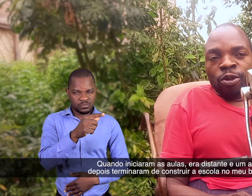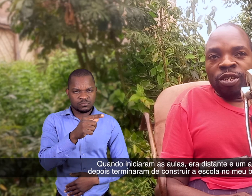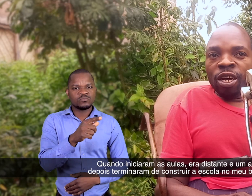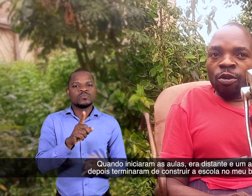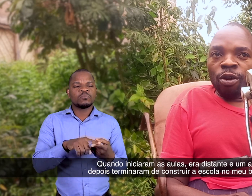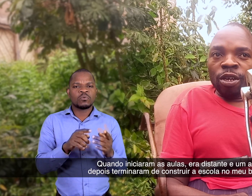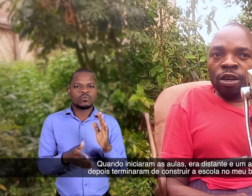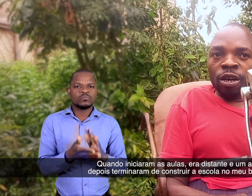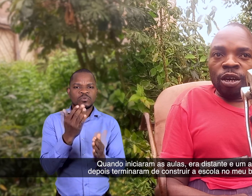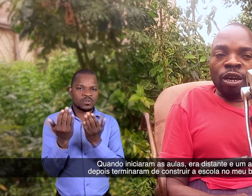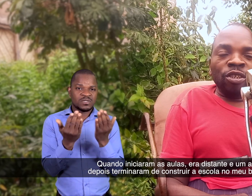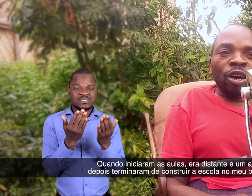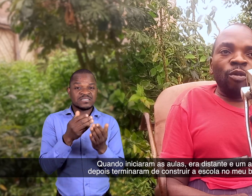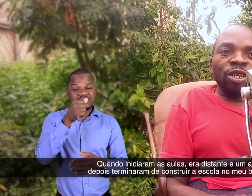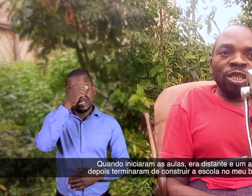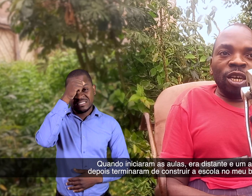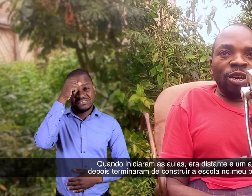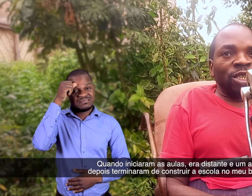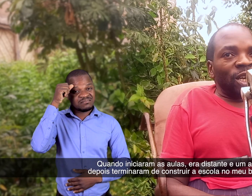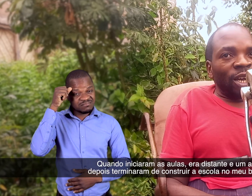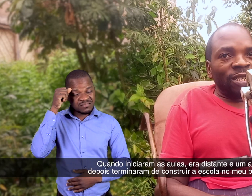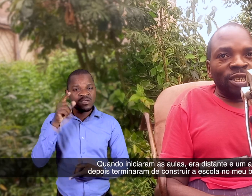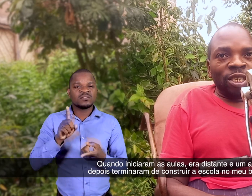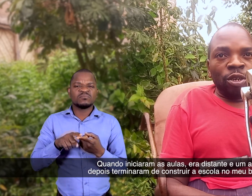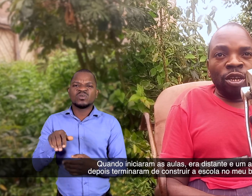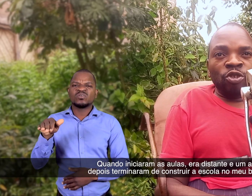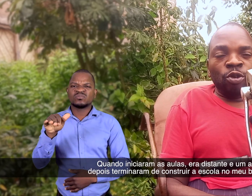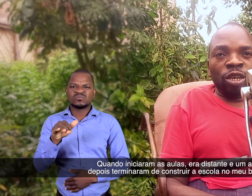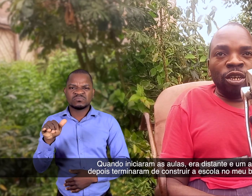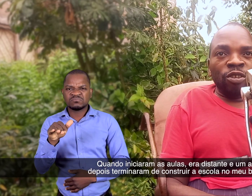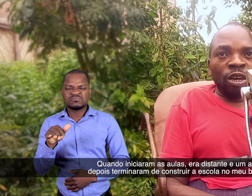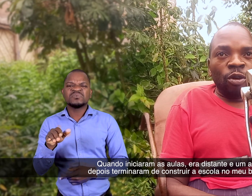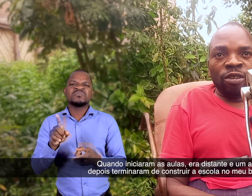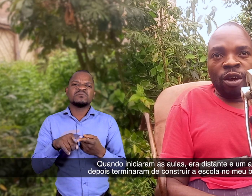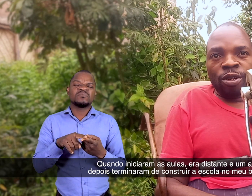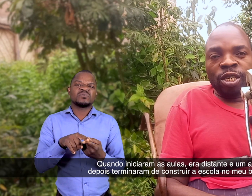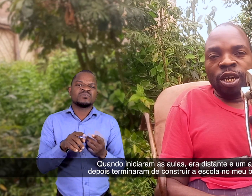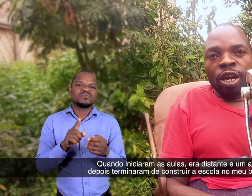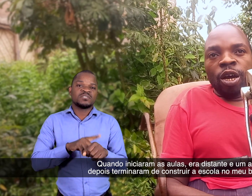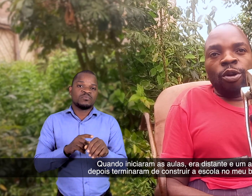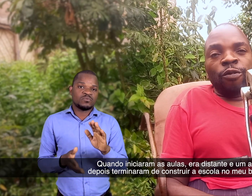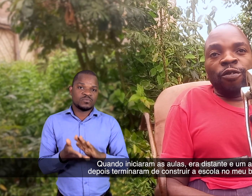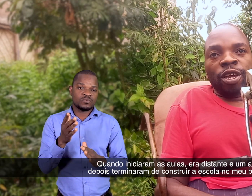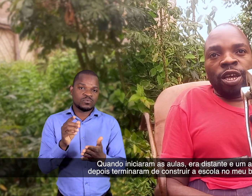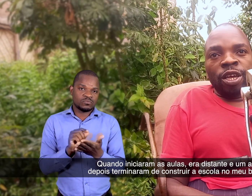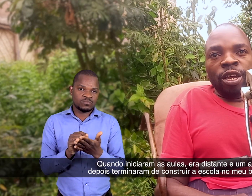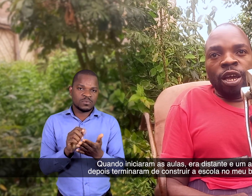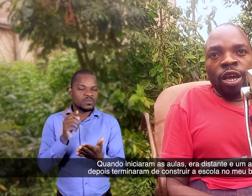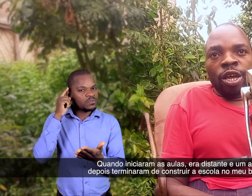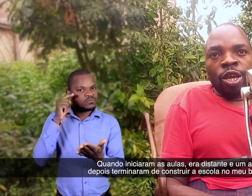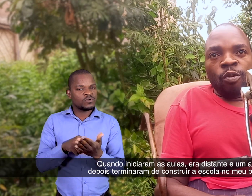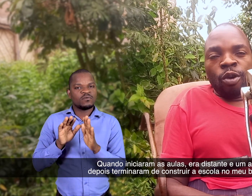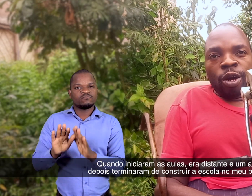quando iniciaram as aulas, eram distâncias nas zonas que iniciaram as aulas. Agora eu fiquei,